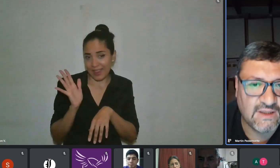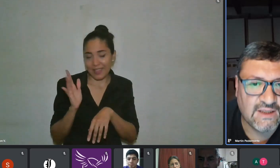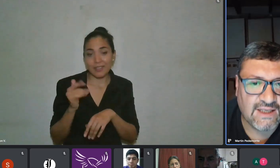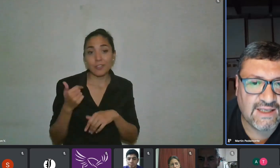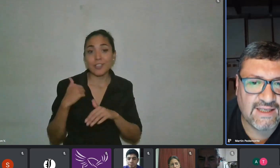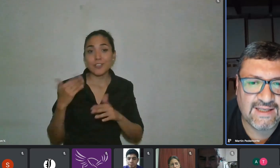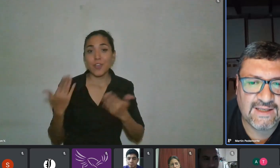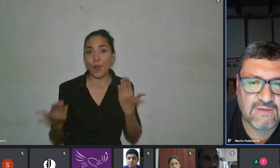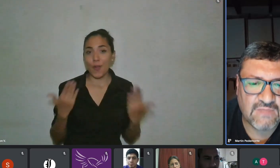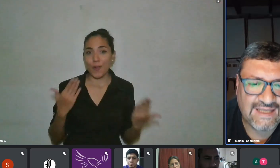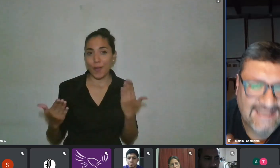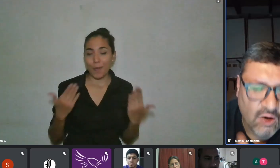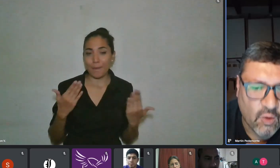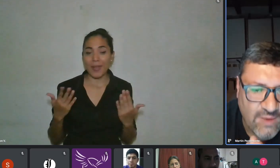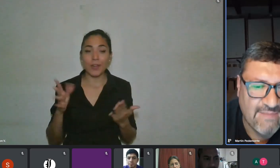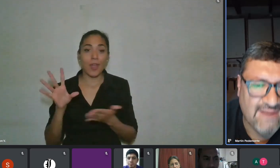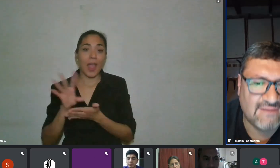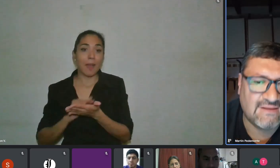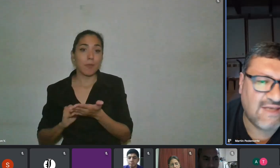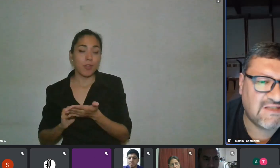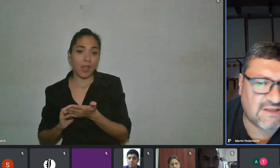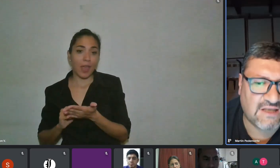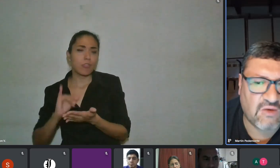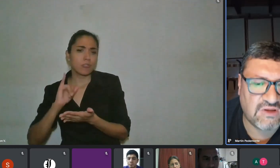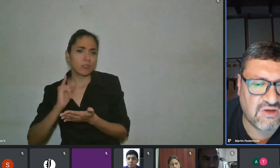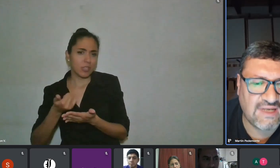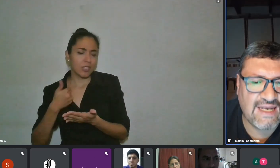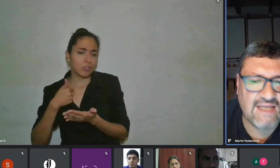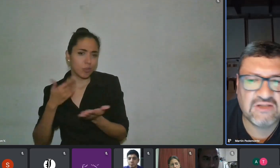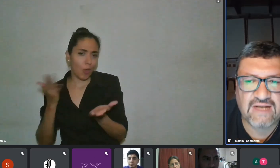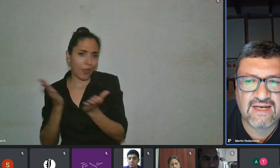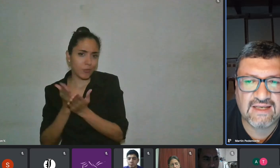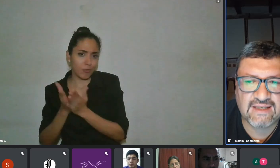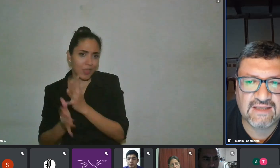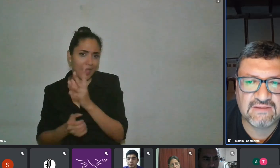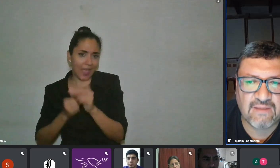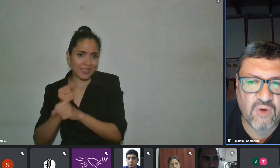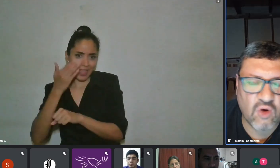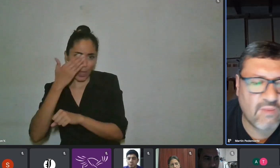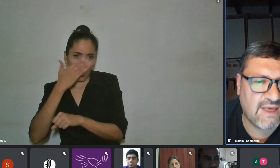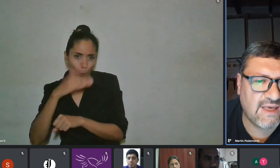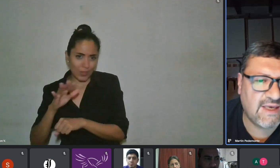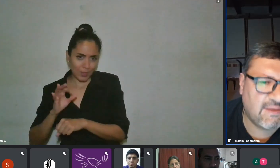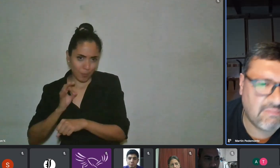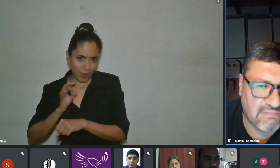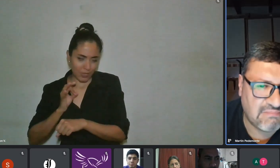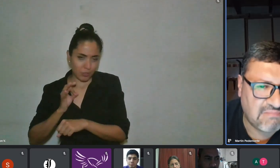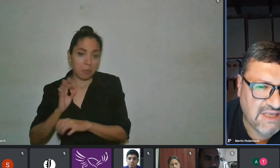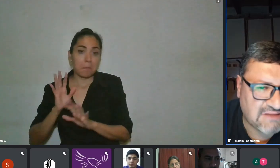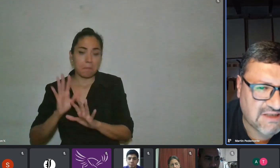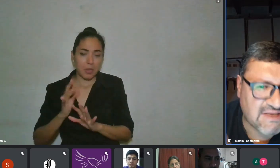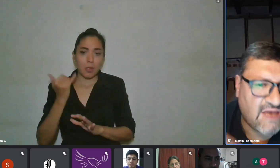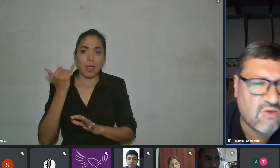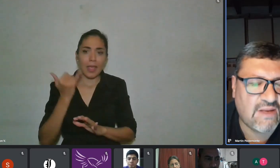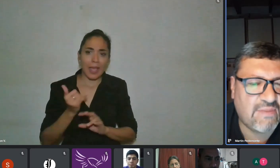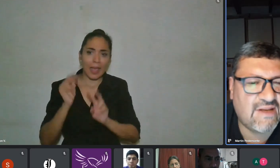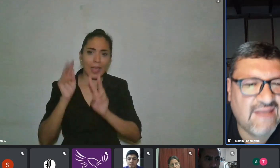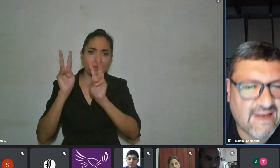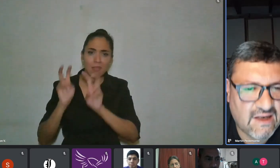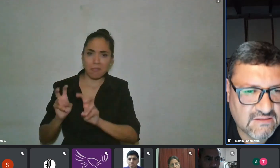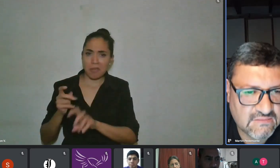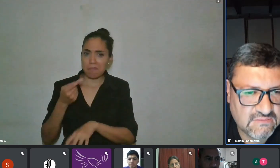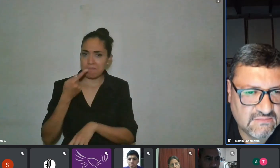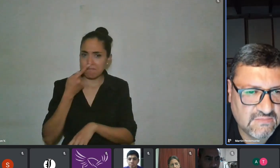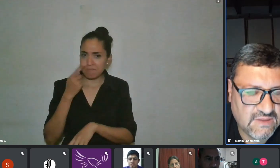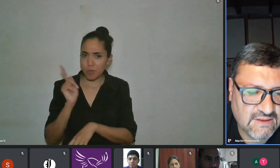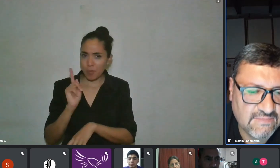año y obviamente hay ciertas cuestiones electorales que tampoco me he interesado en